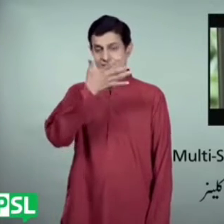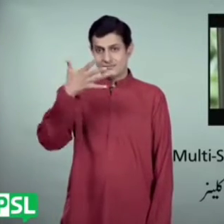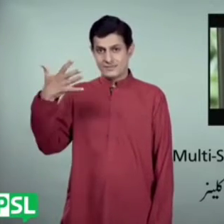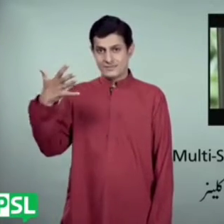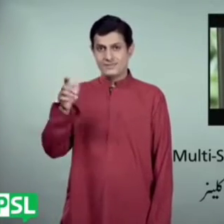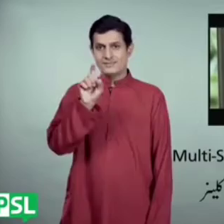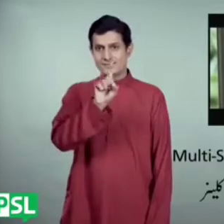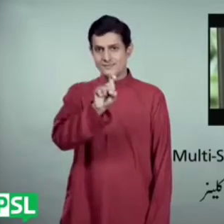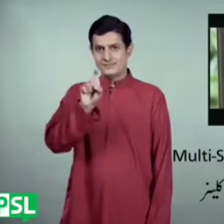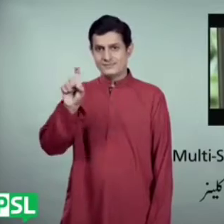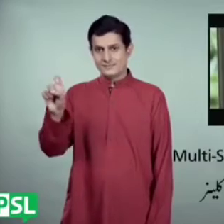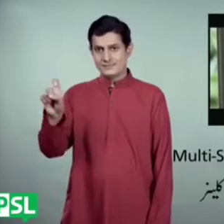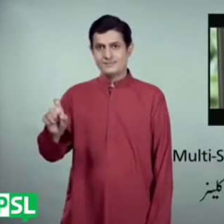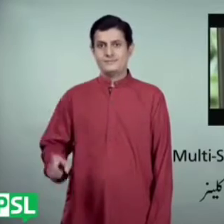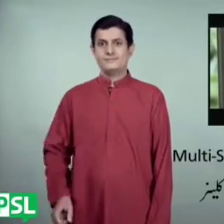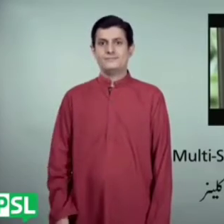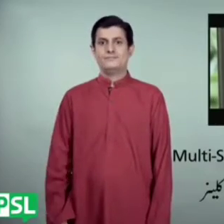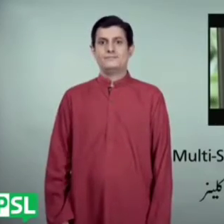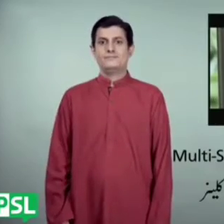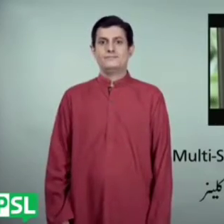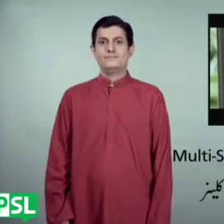ملٹی سرفیس اور گلاس کلینر.